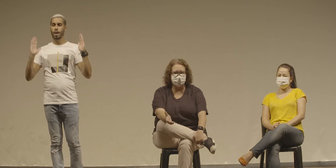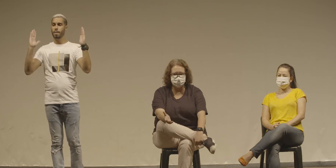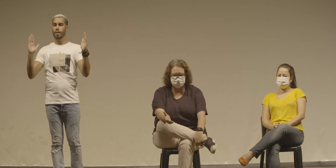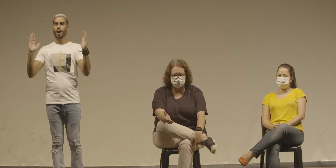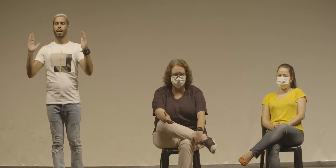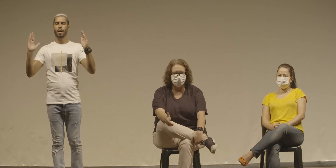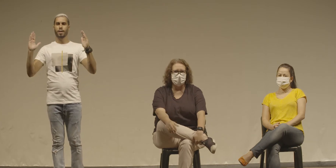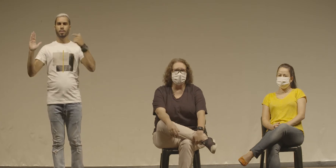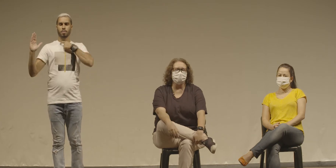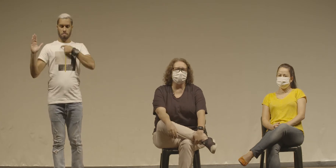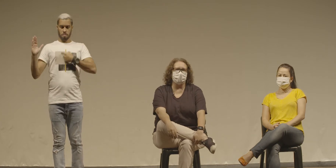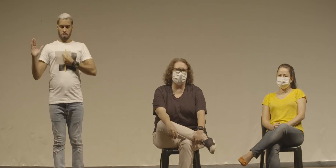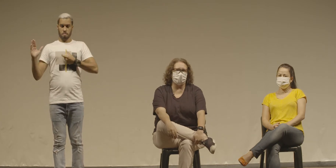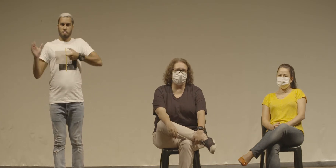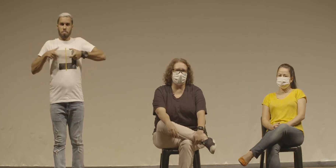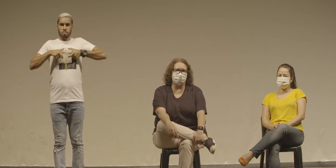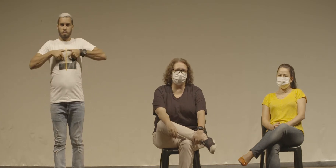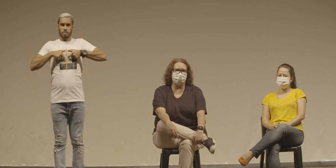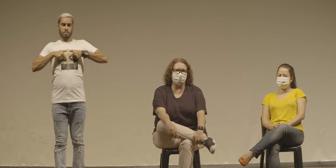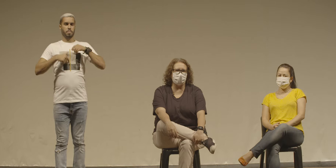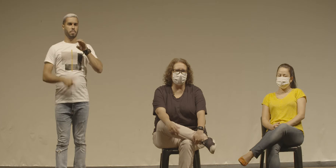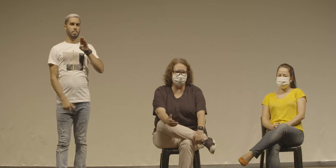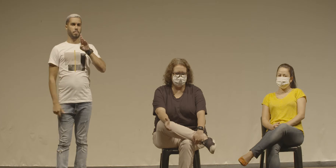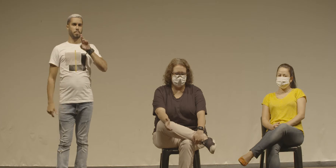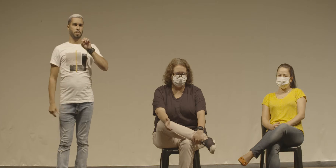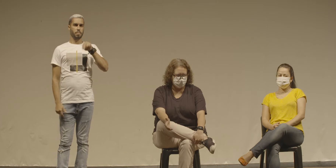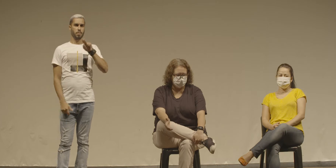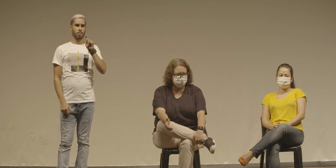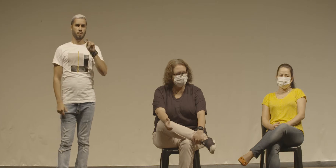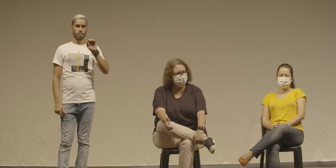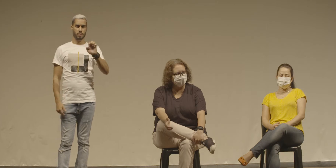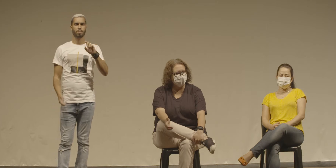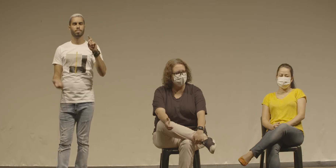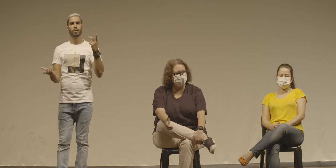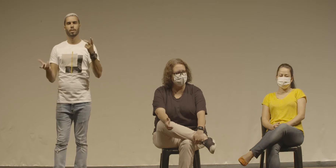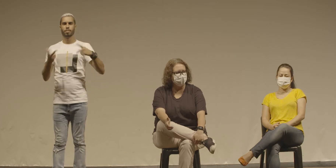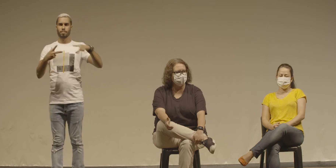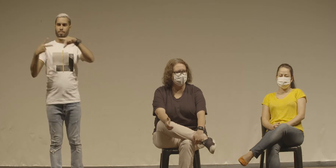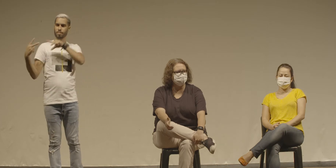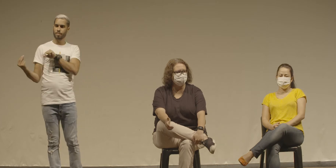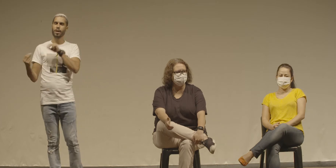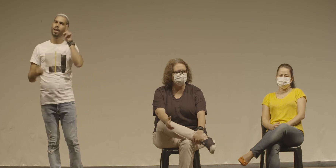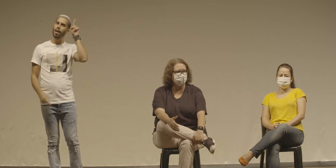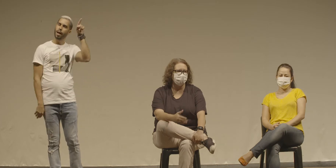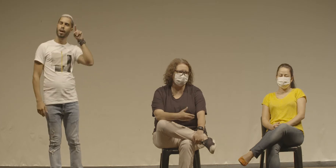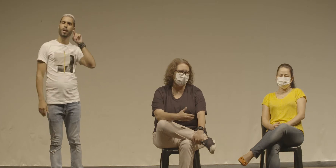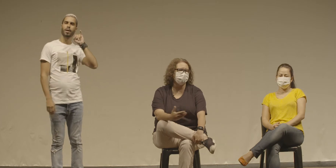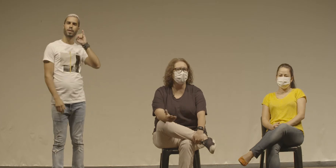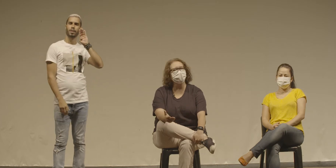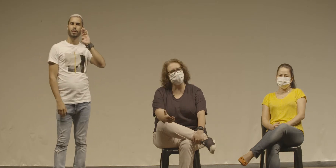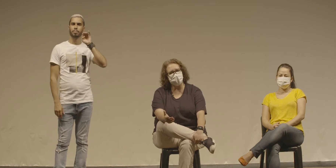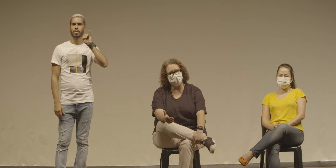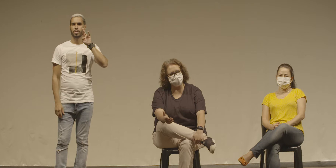bronze que elas ganharam no Mundial que teve no Ibirapuera. porque era uma época em que elas estavam vivendo, a gente